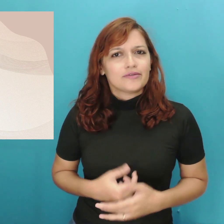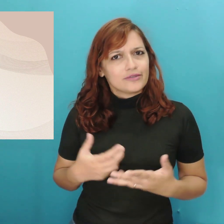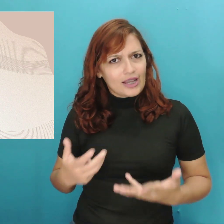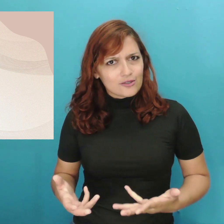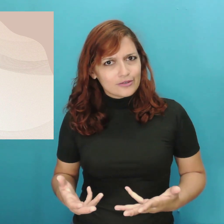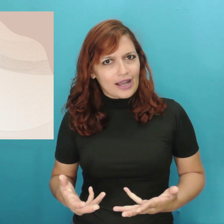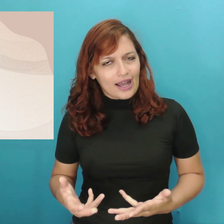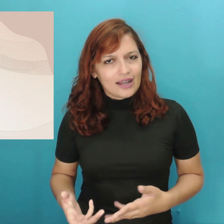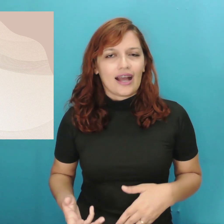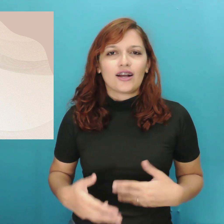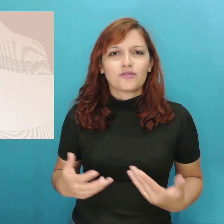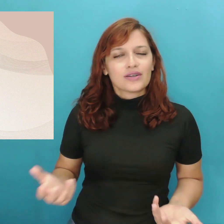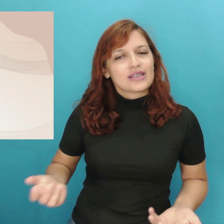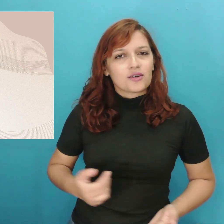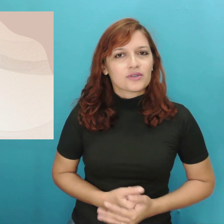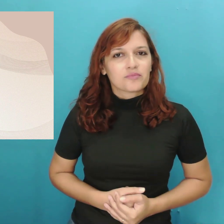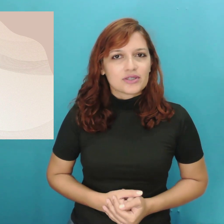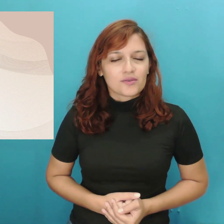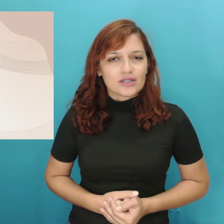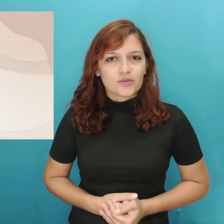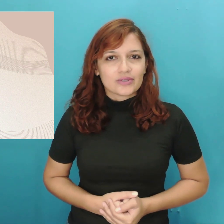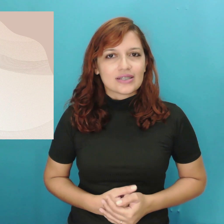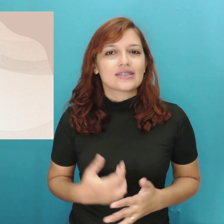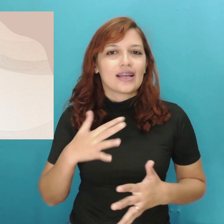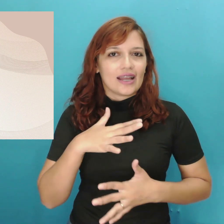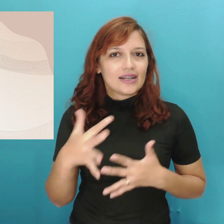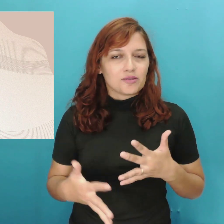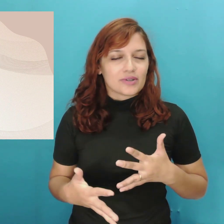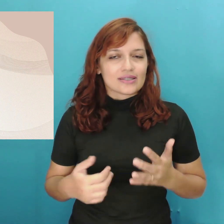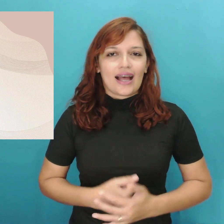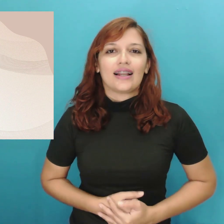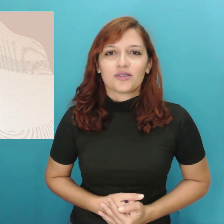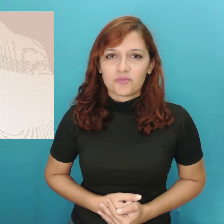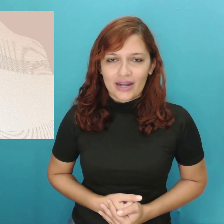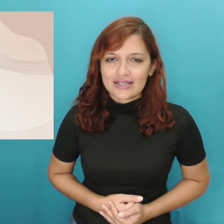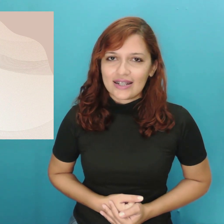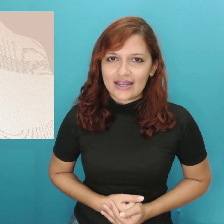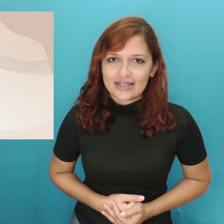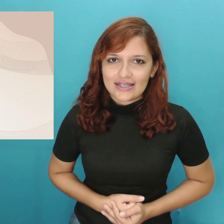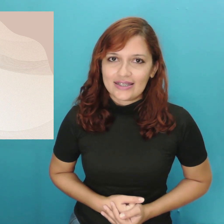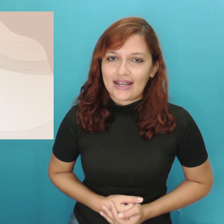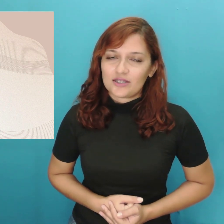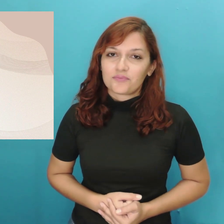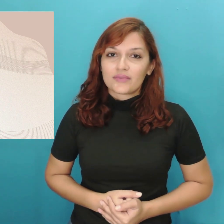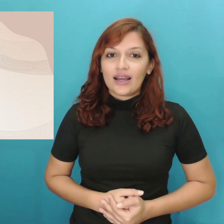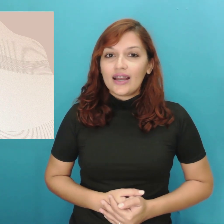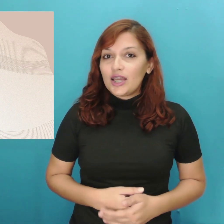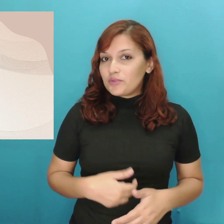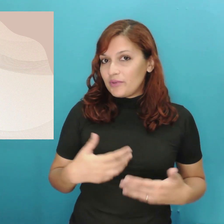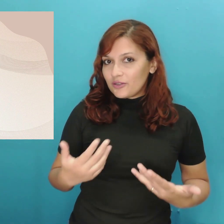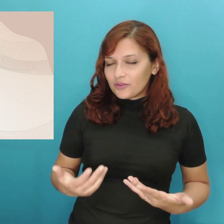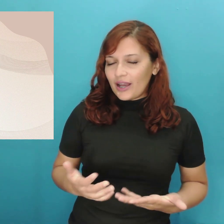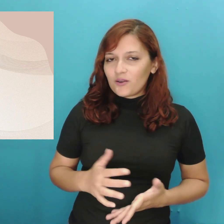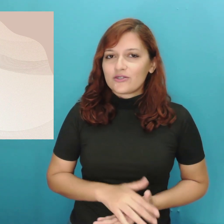te ajudar a conversar com as pessoas surdas em Libras, a língua brasileira de sinais. Em primeiro lugar, eu gostaria